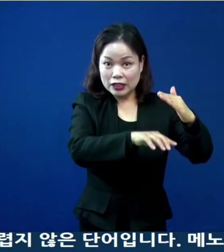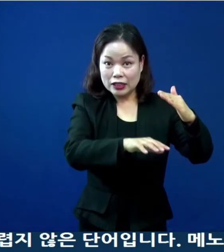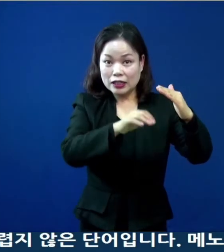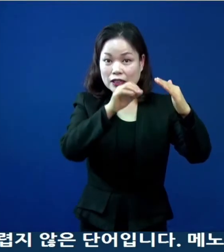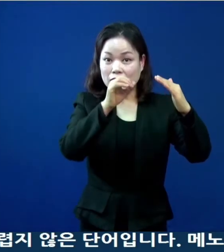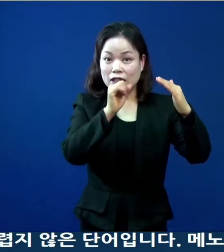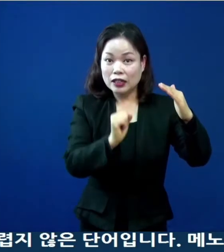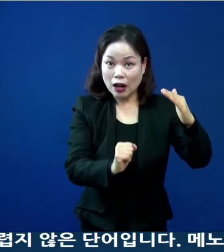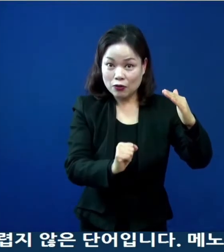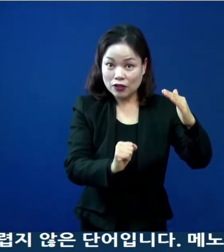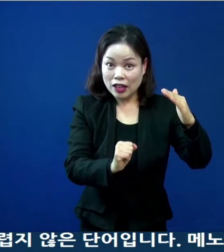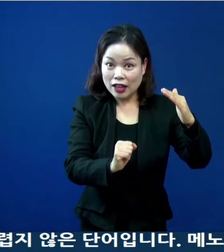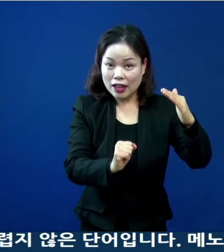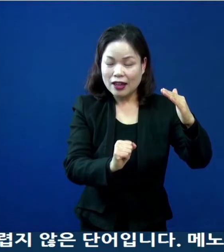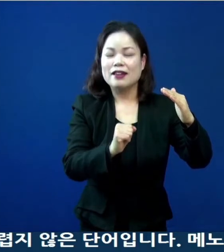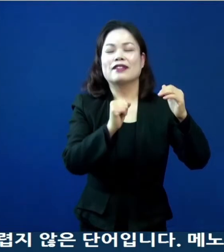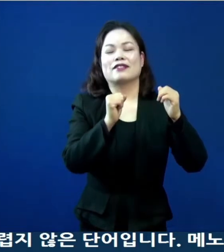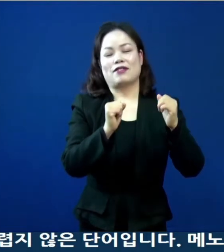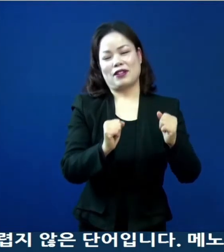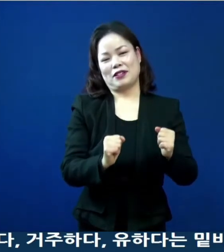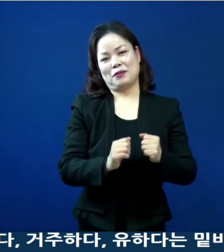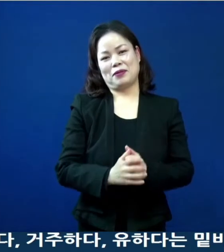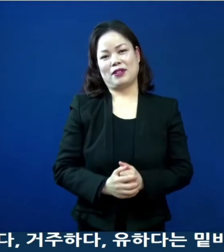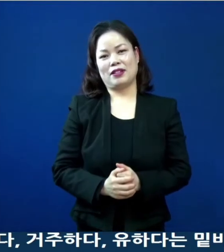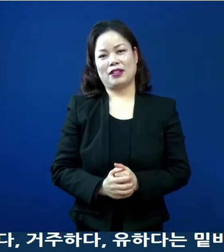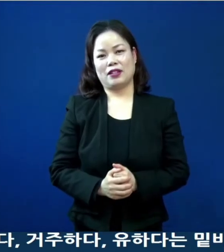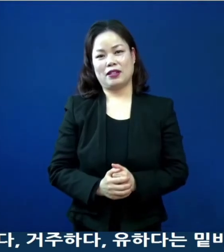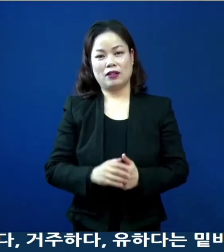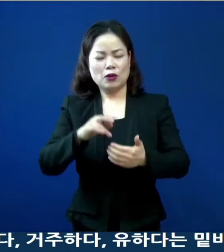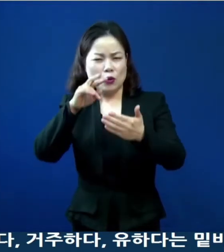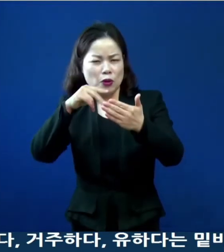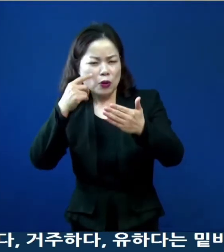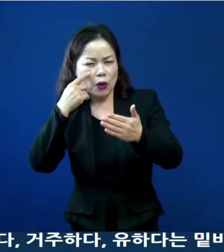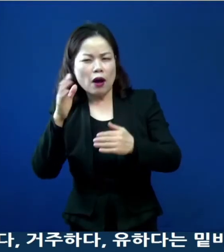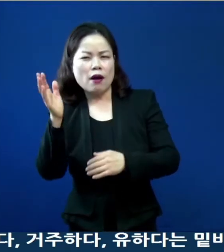뭐 하심에? 거하심에. 이걸 읽으면요,